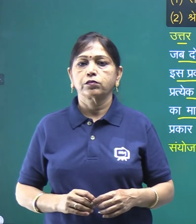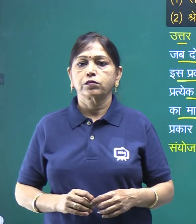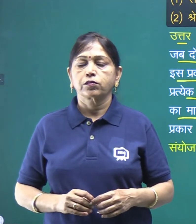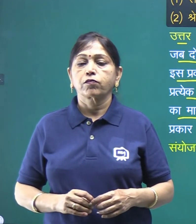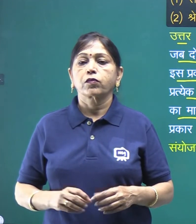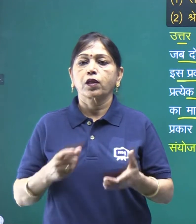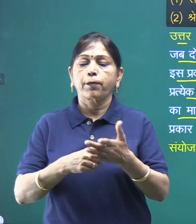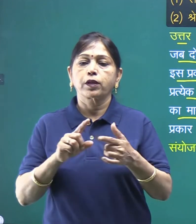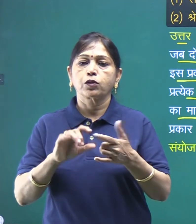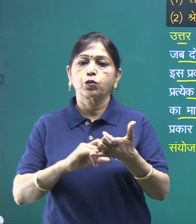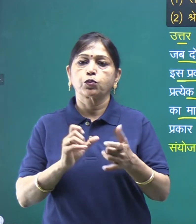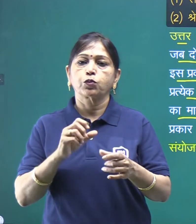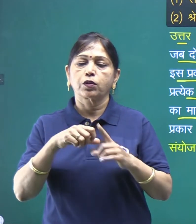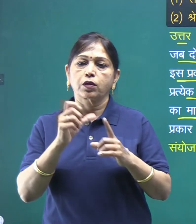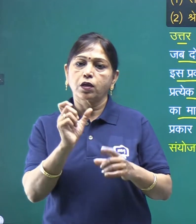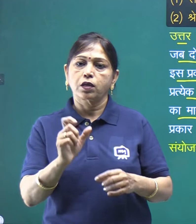प्रतिरोधों के